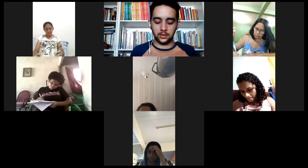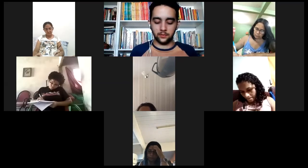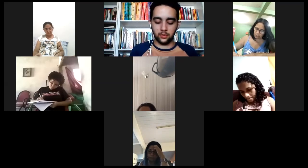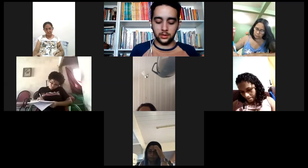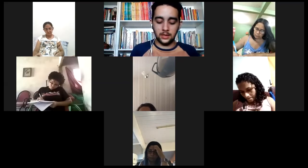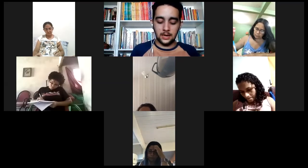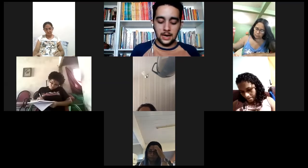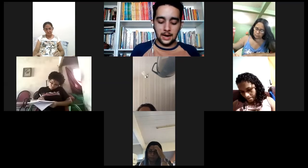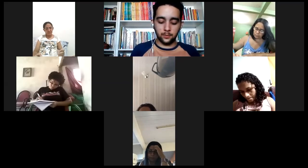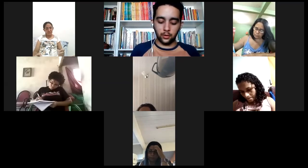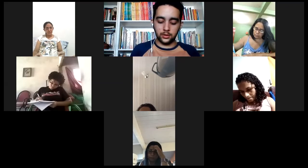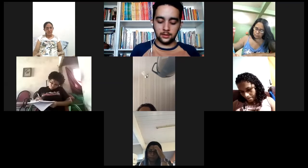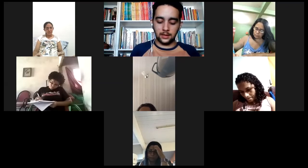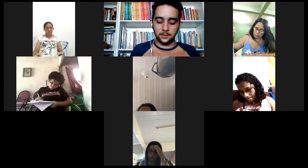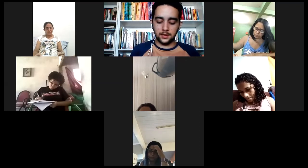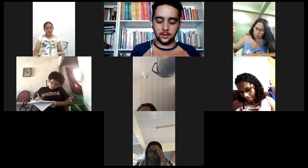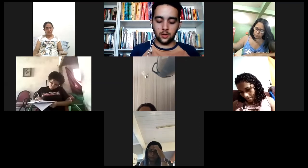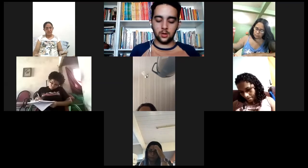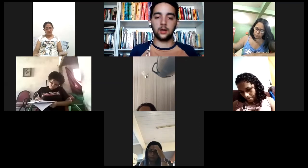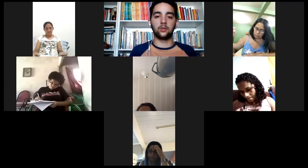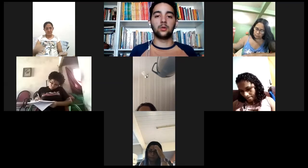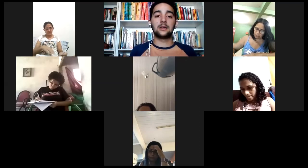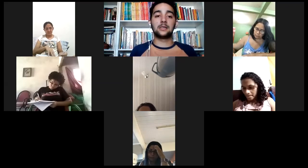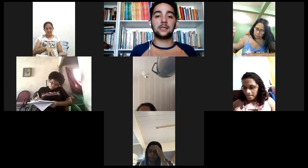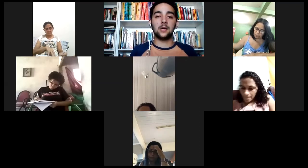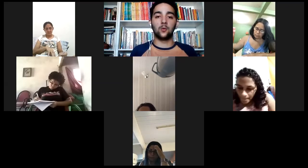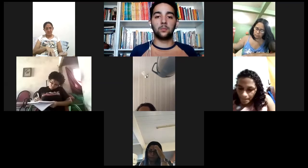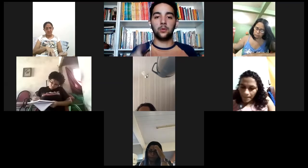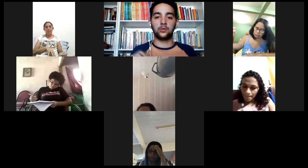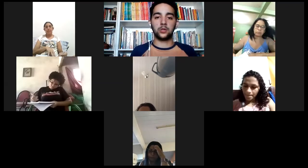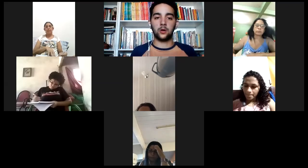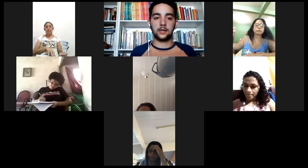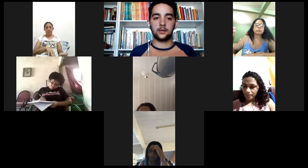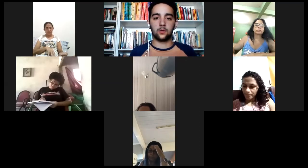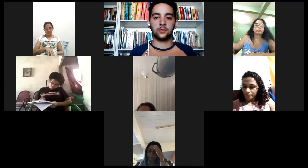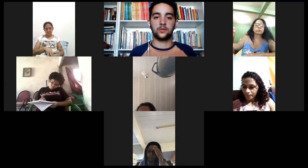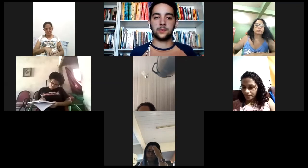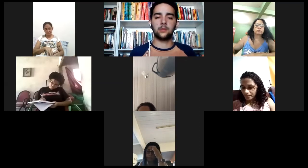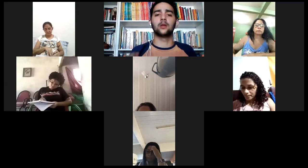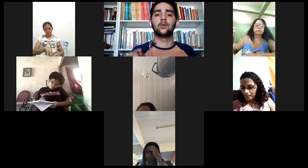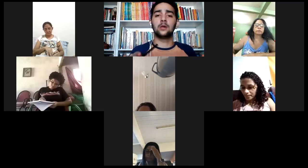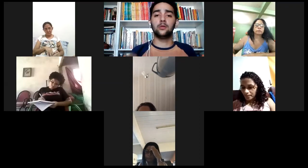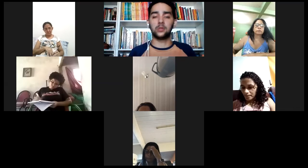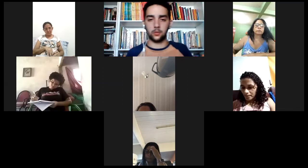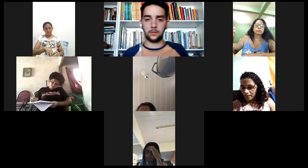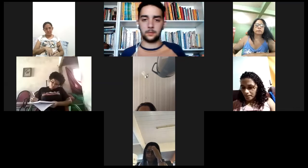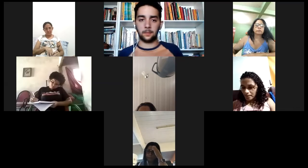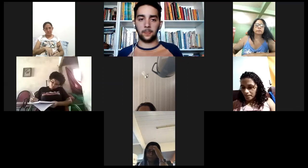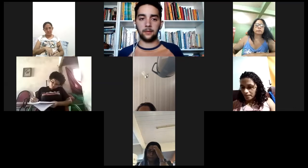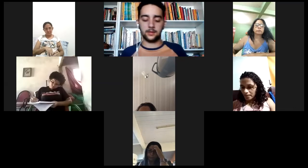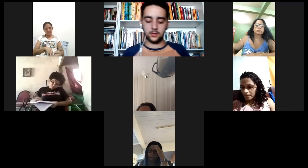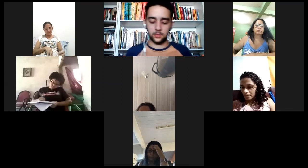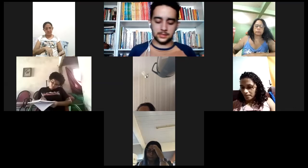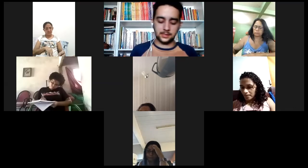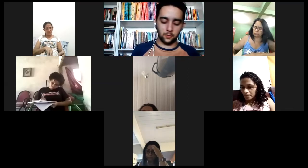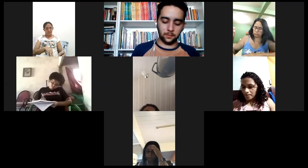do seu telefone. Aí bota, termina colocando seu, ponto de interrogação, como se eu estivesse perguntando. E o seu?